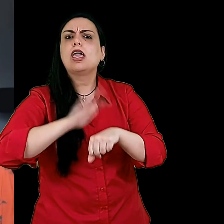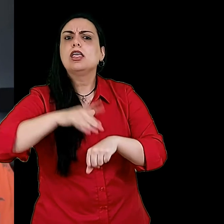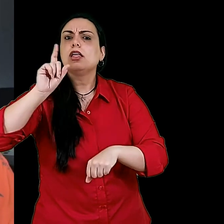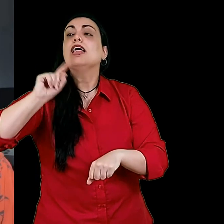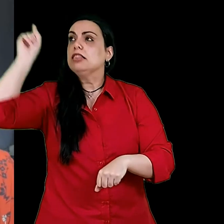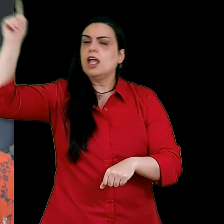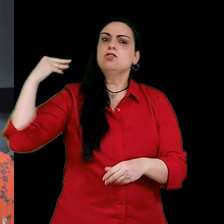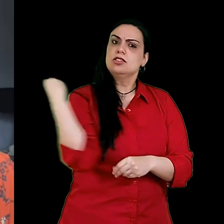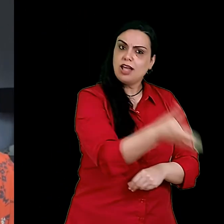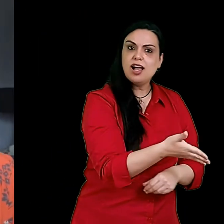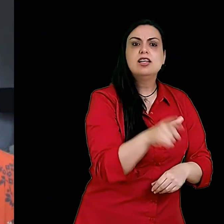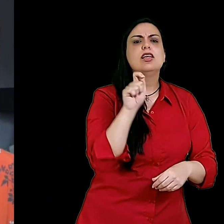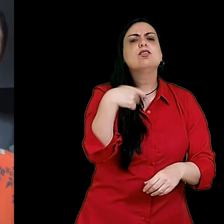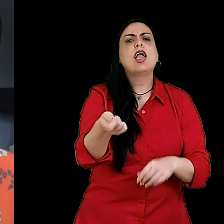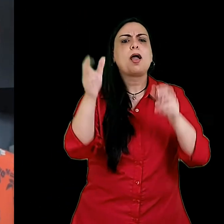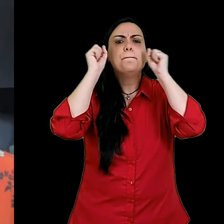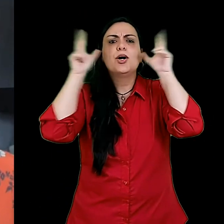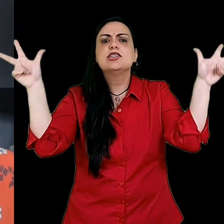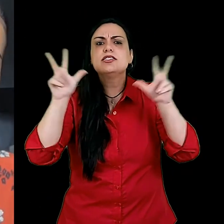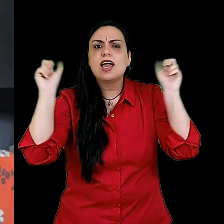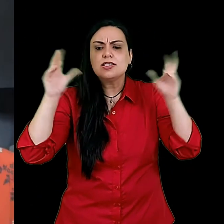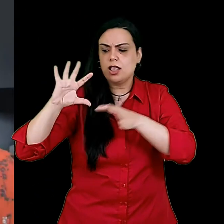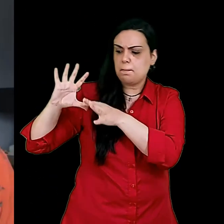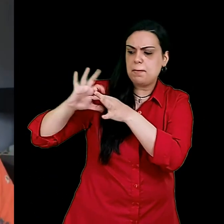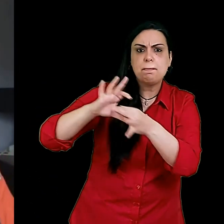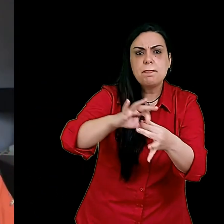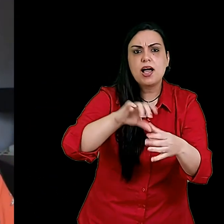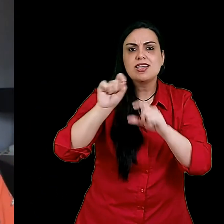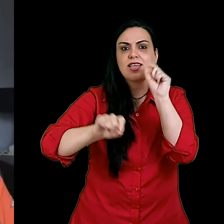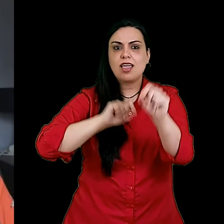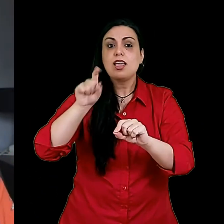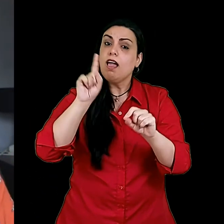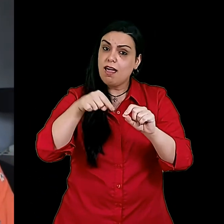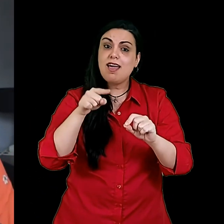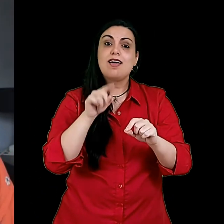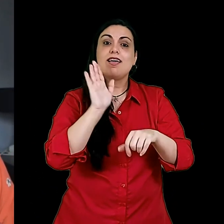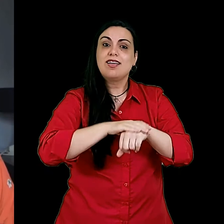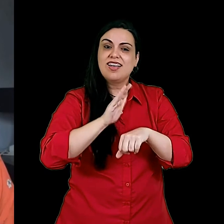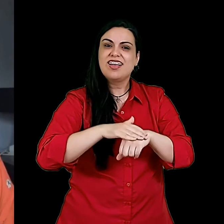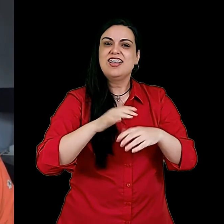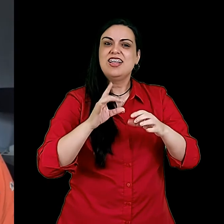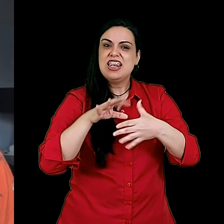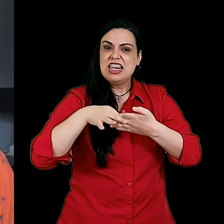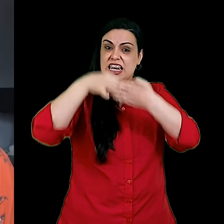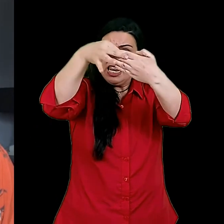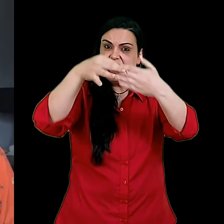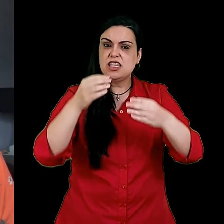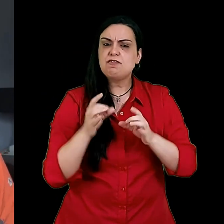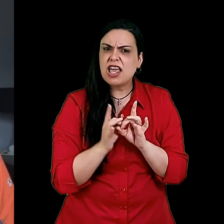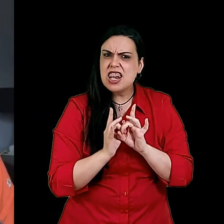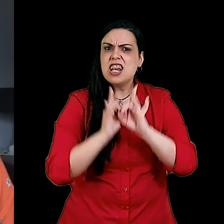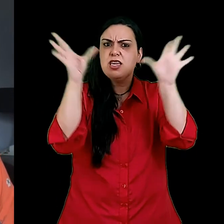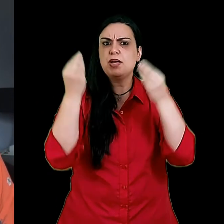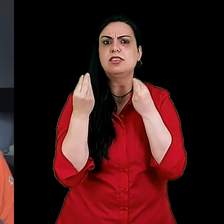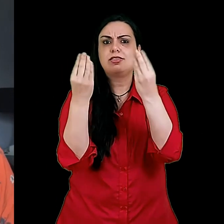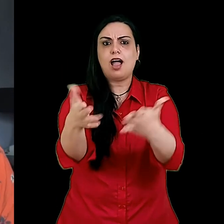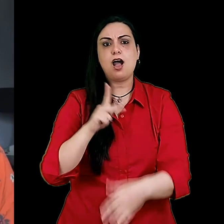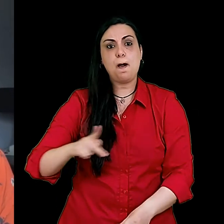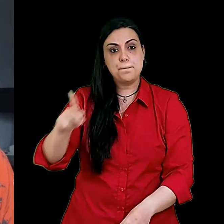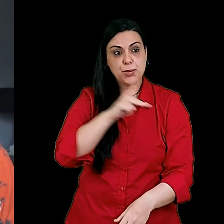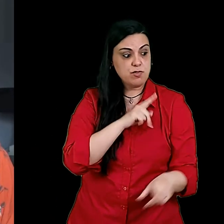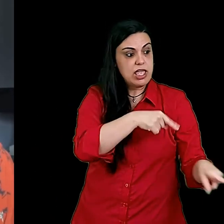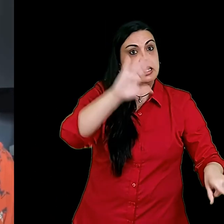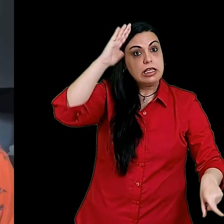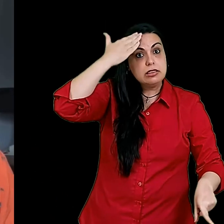é do Senhor. Então você compreende a sua função? Compreendo. Quem é Moisés dentro desse contexto? O libertador. É